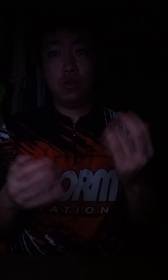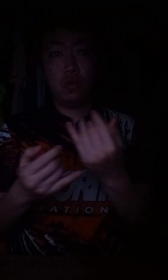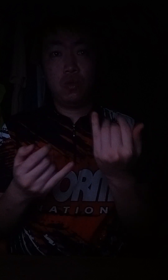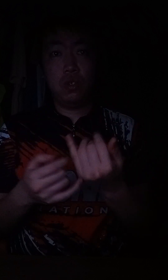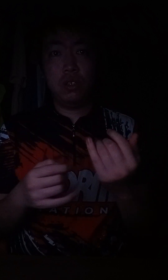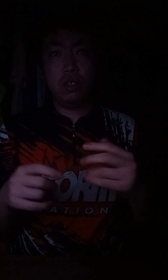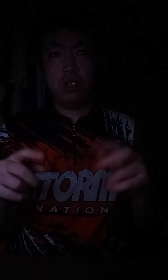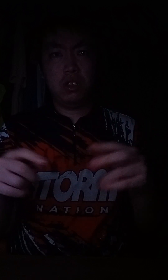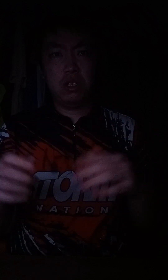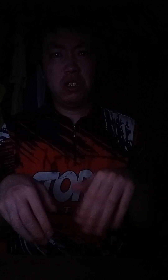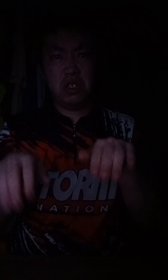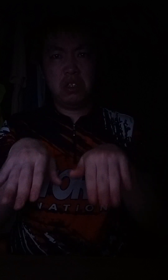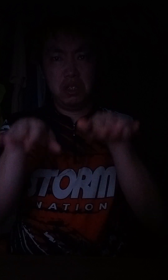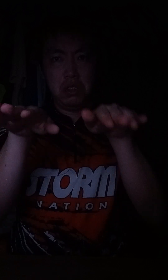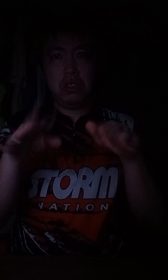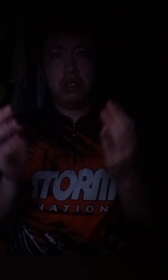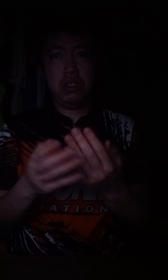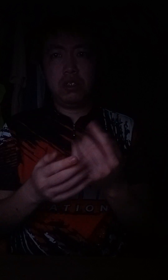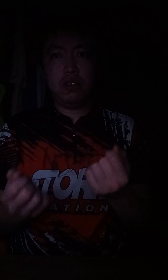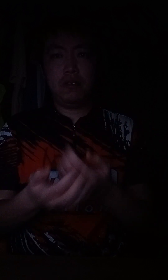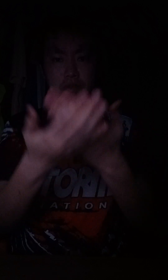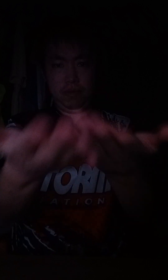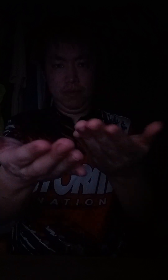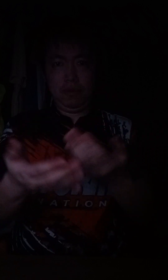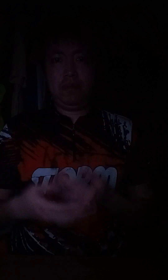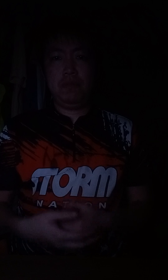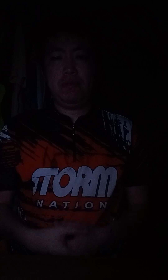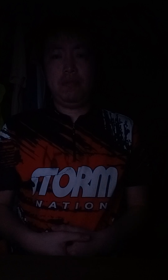변기가 넘치고 있습니다. 이수환 기자가 취재했습니다.